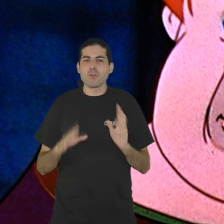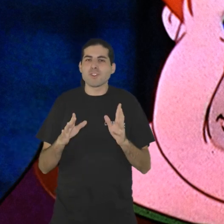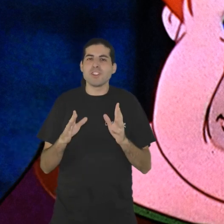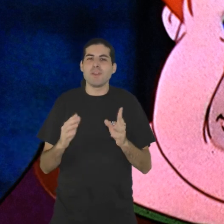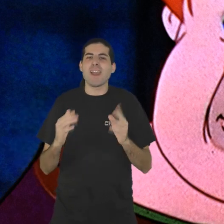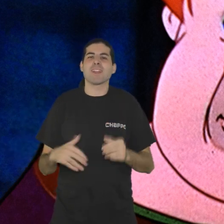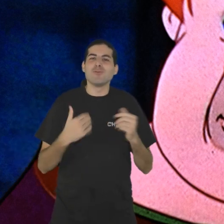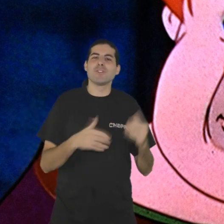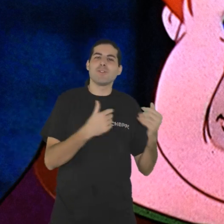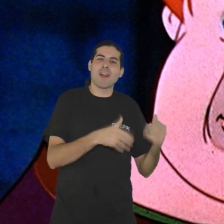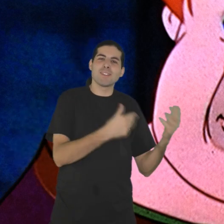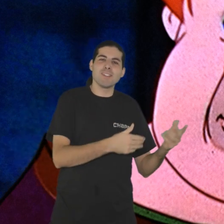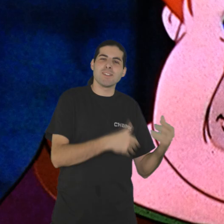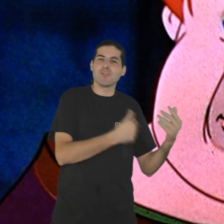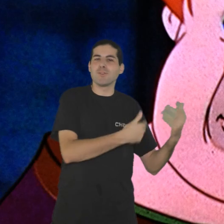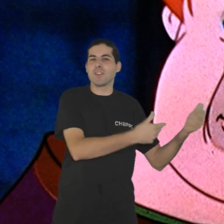fi fi fo fu, no? Che è molto simile a